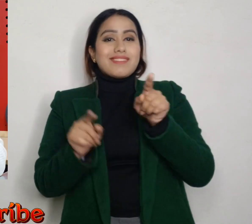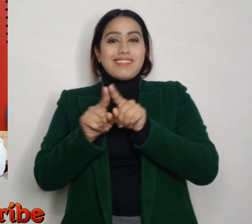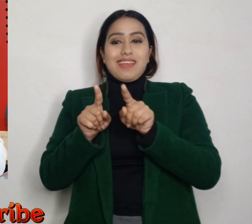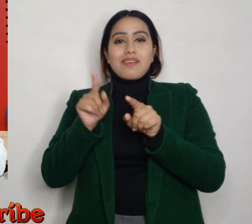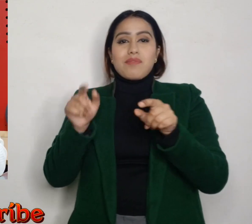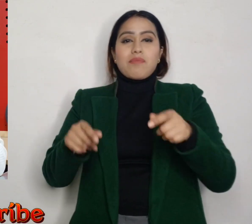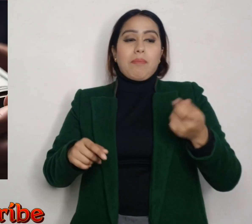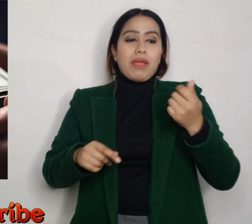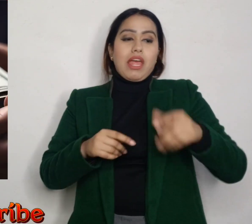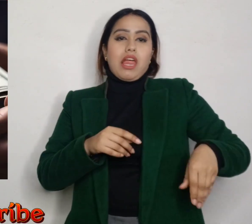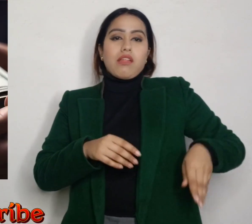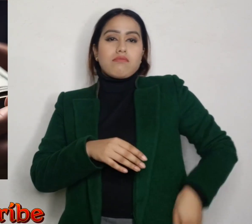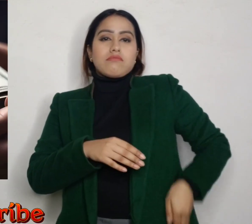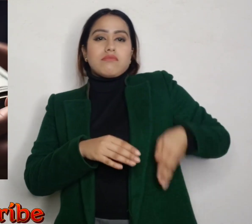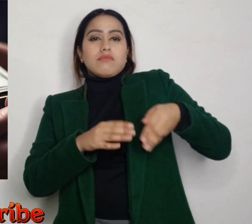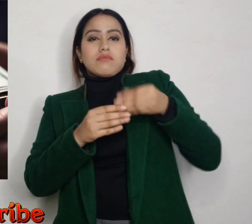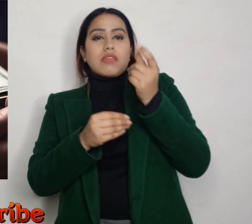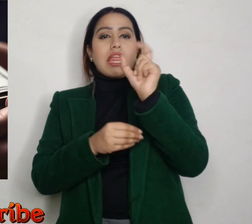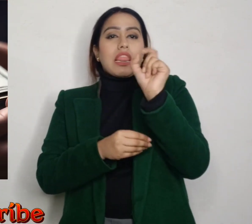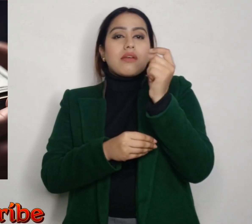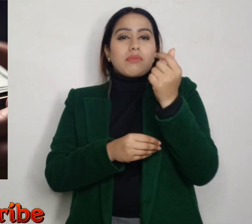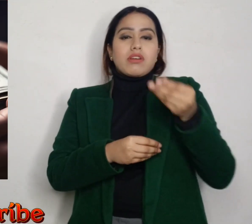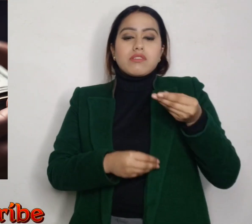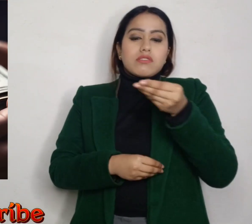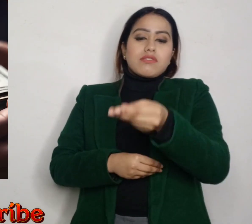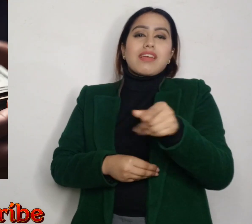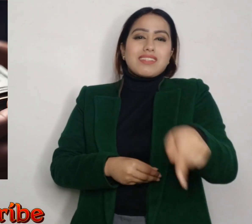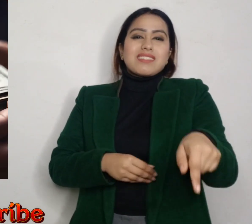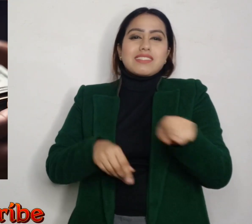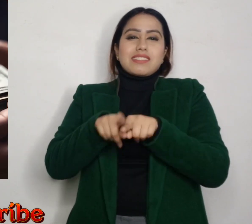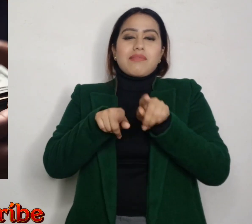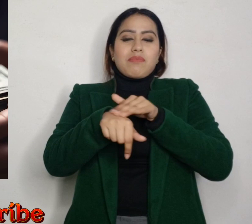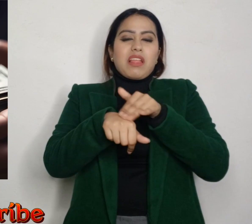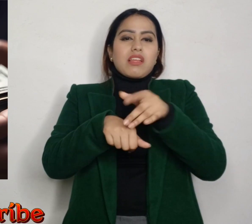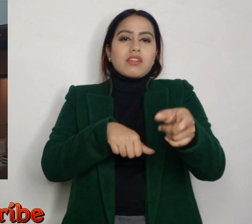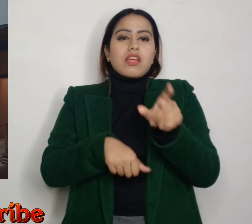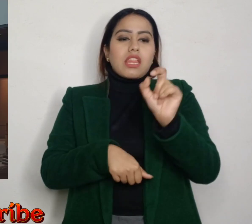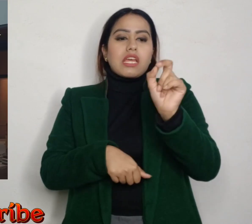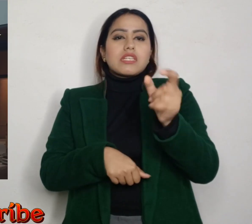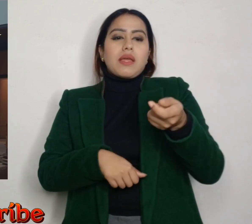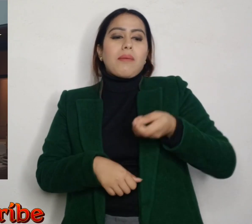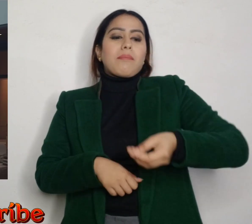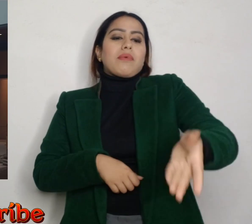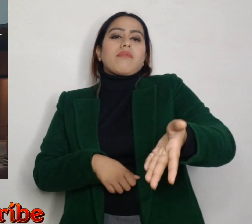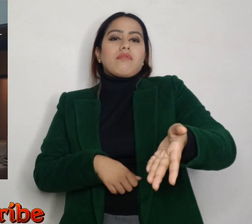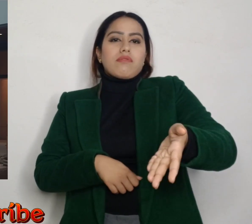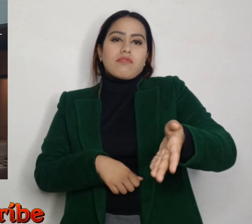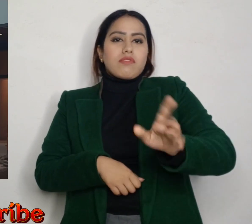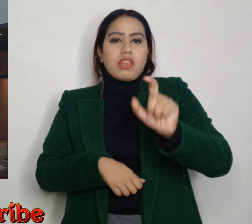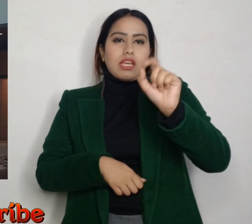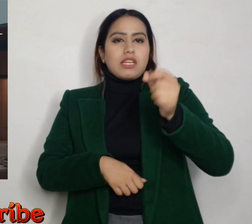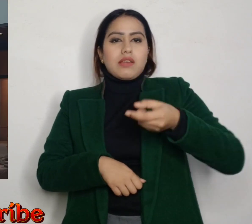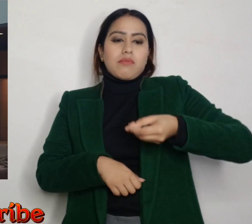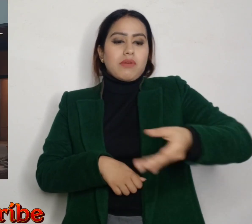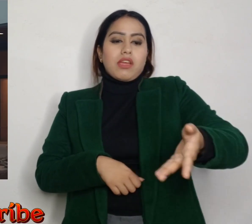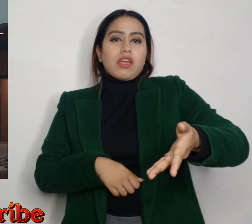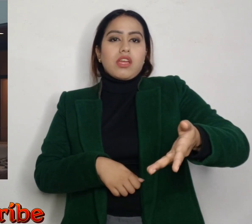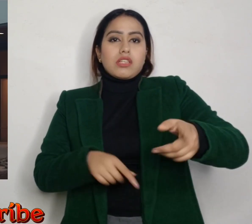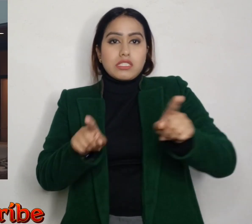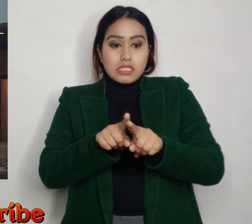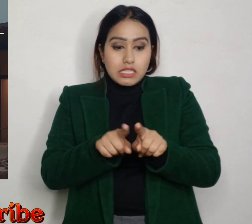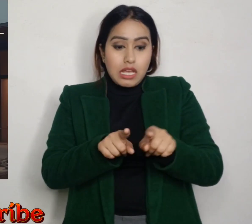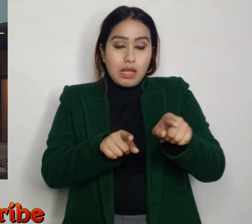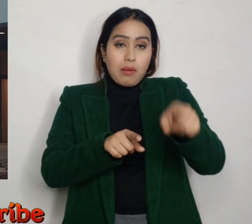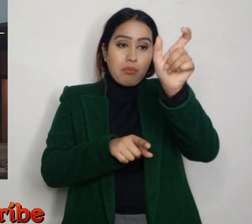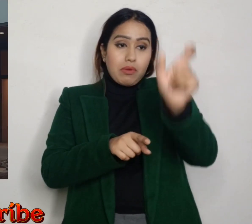कर रहा हूं। तो सुपरवाइजर ने अपने वॉलेट में से 10 रुपए का नोट निकाला और नीचे एक मजदूर काम कर रहा था उसकी तरफ